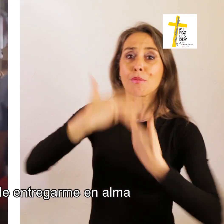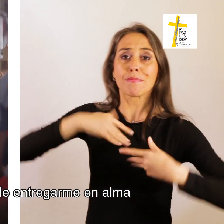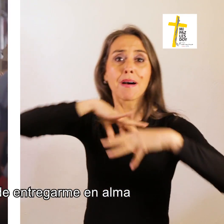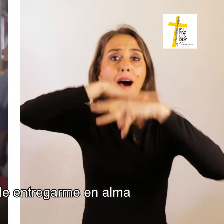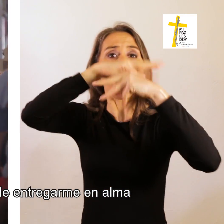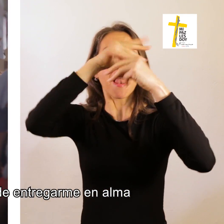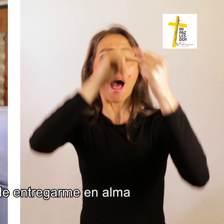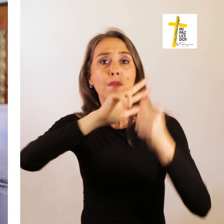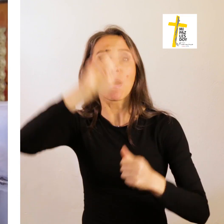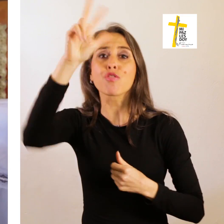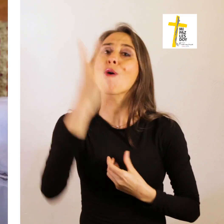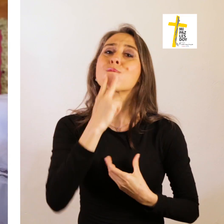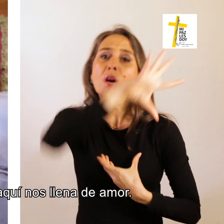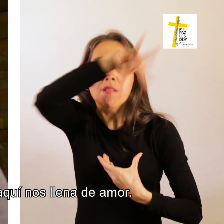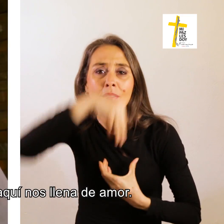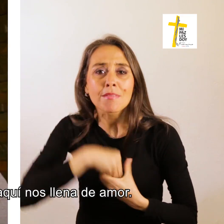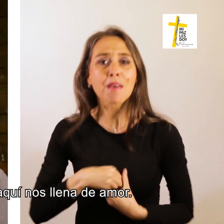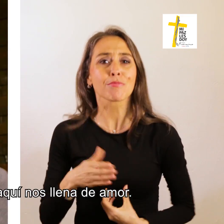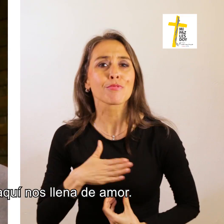alma.